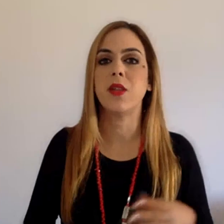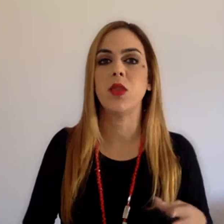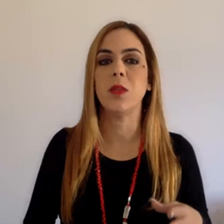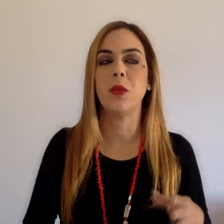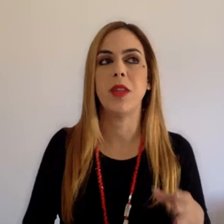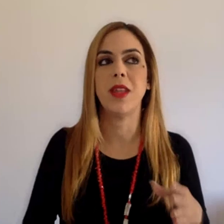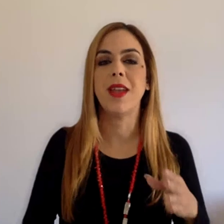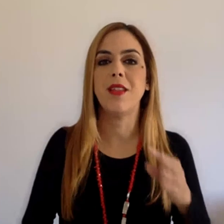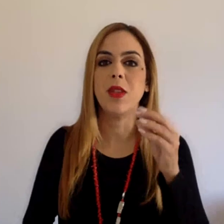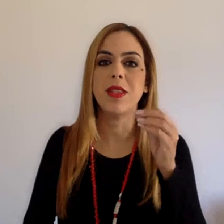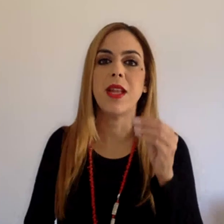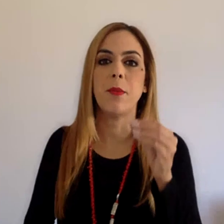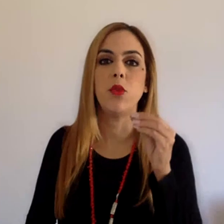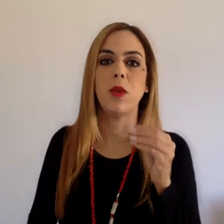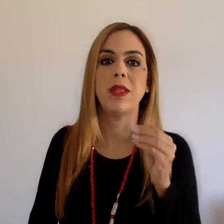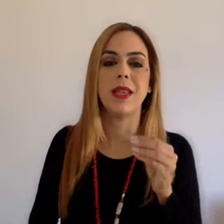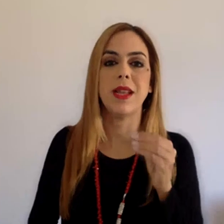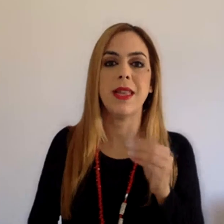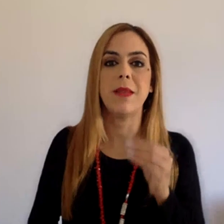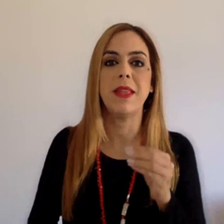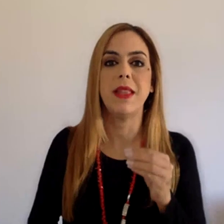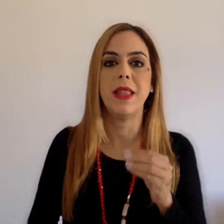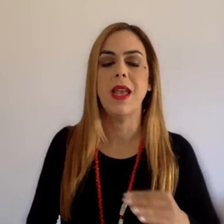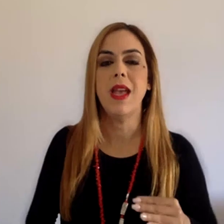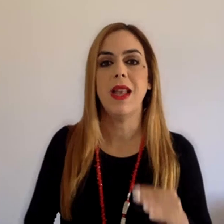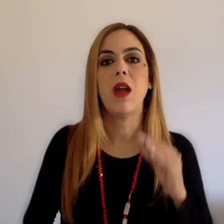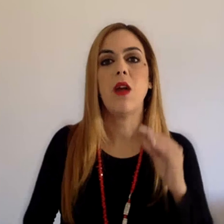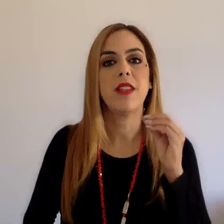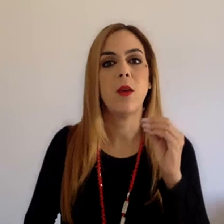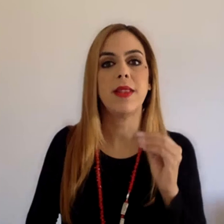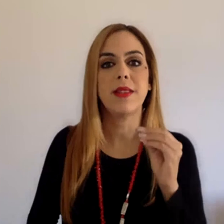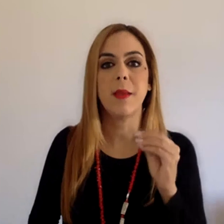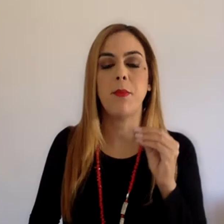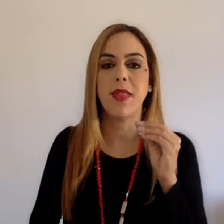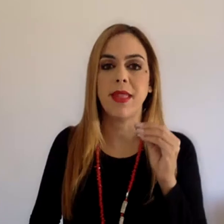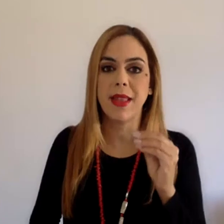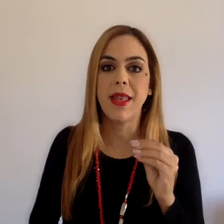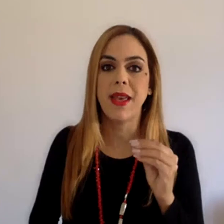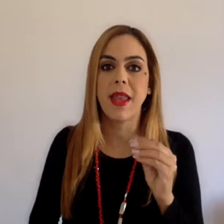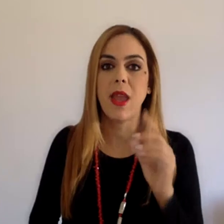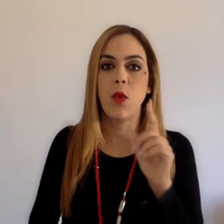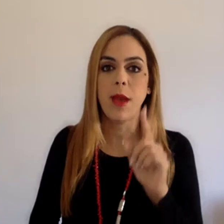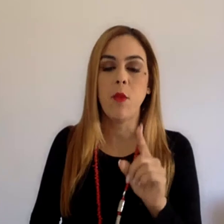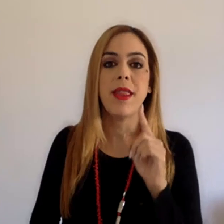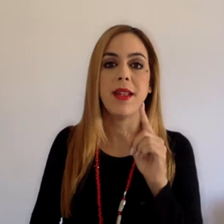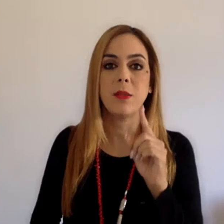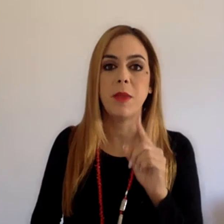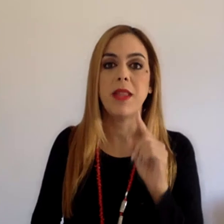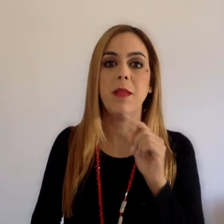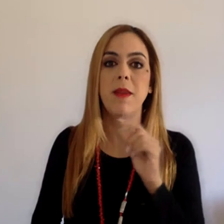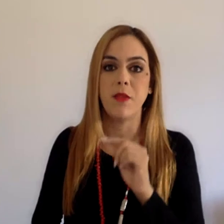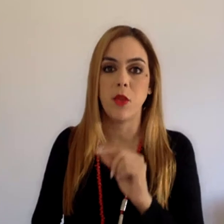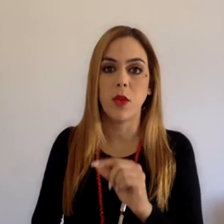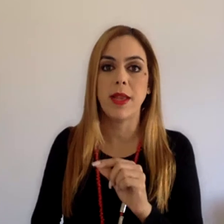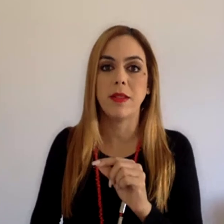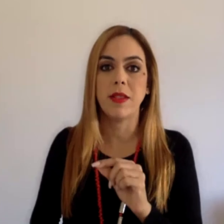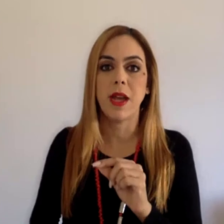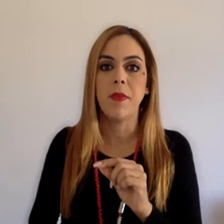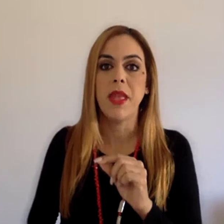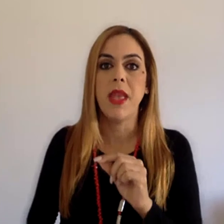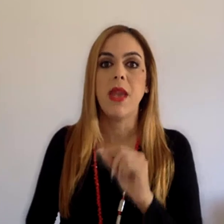consecuencias usted por qué que yo quisiera que puntualizara claramente las consecuencias que puede tener en una mujer que es víctima de